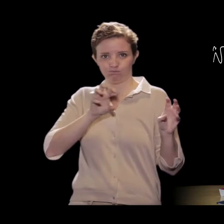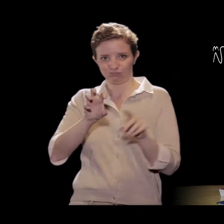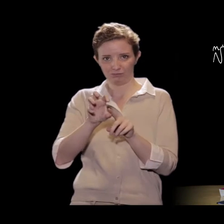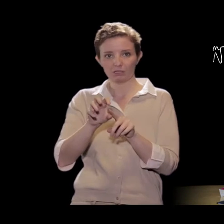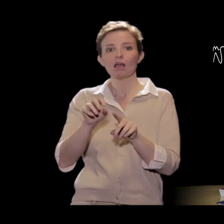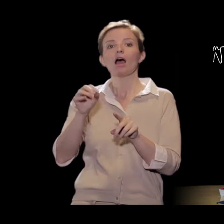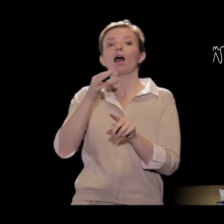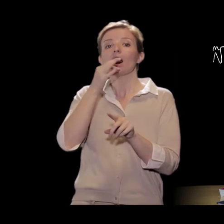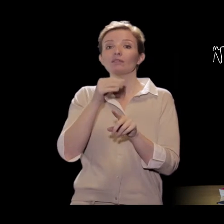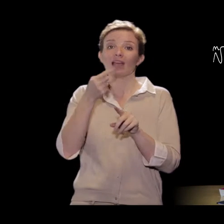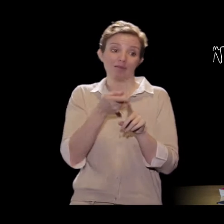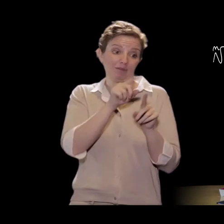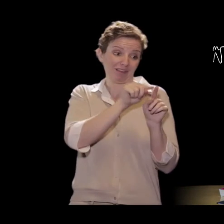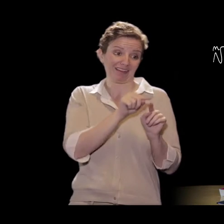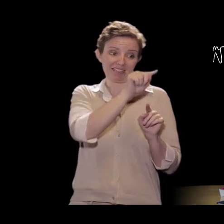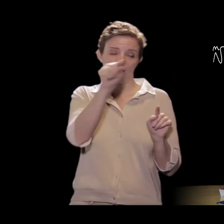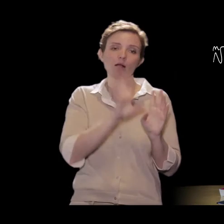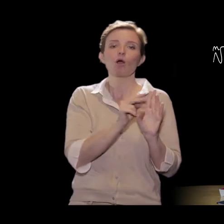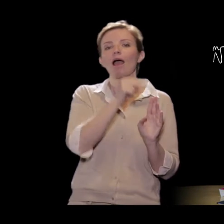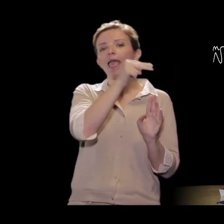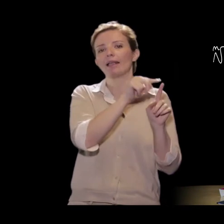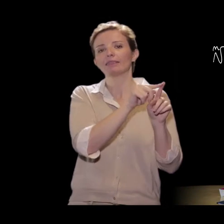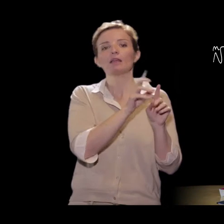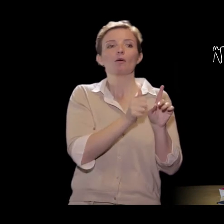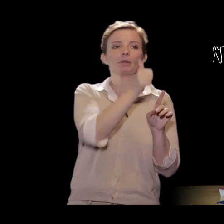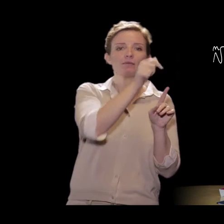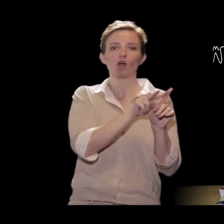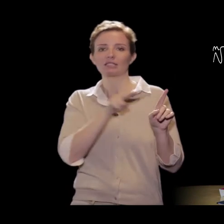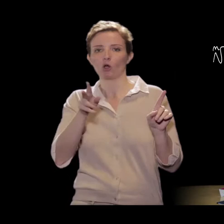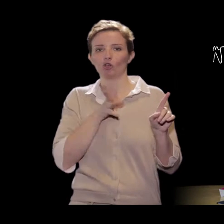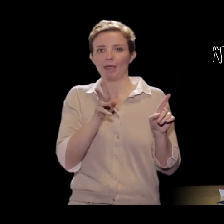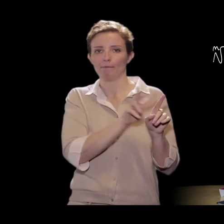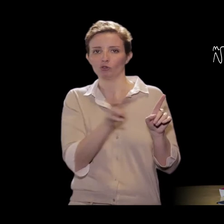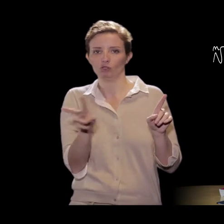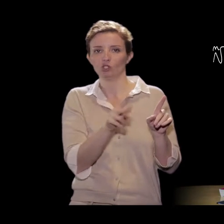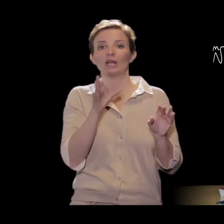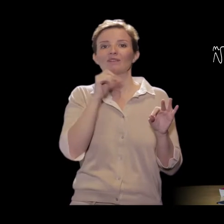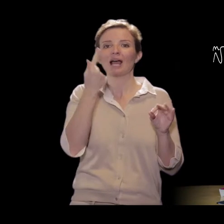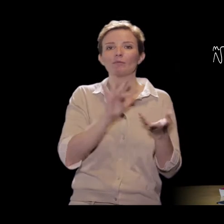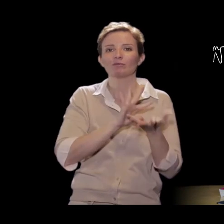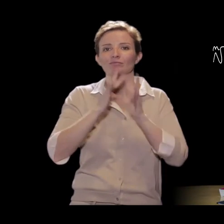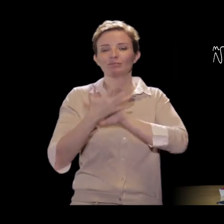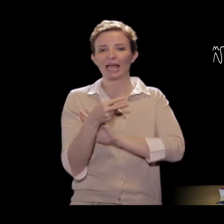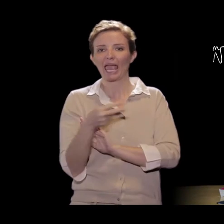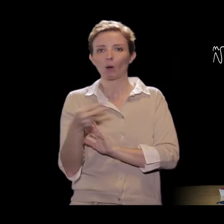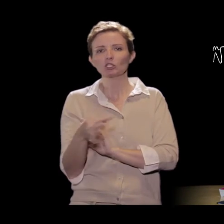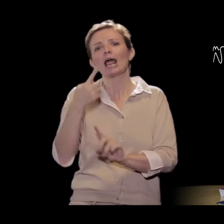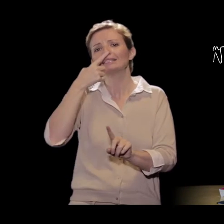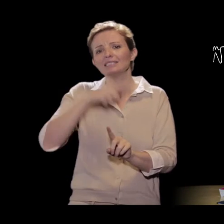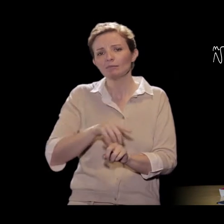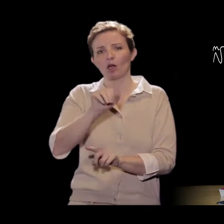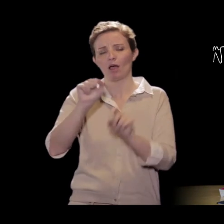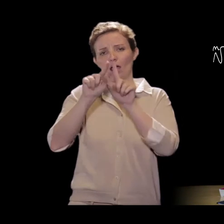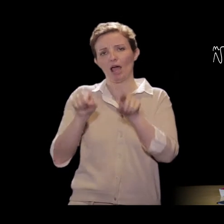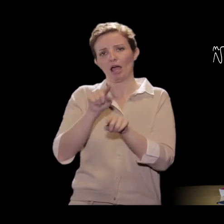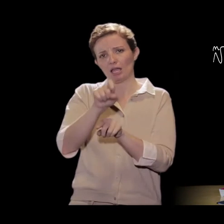all'indice ennesimo sia primo che secondo membro quindi trasformare questa equazione in un'equazione del tipo Ax